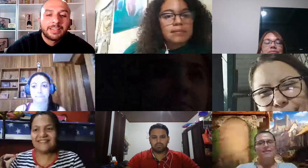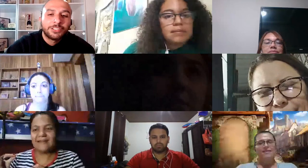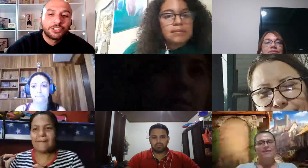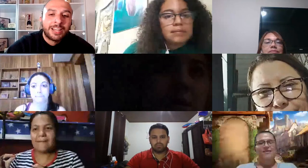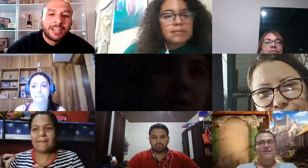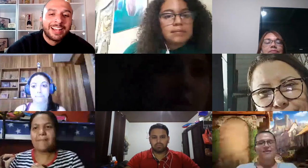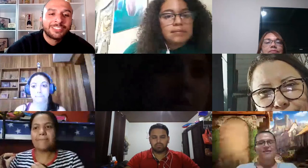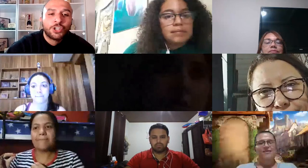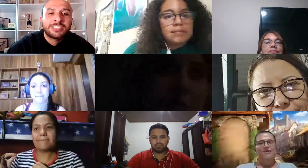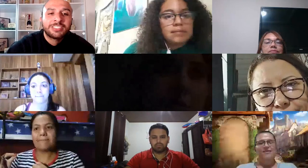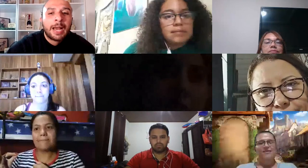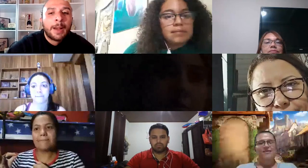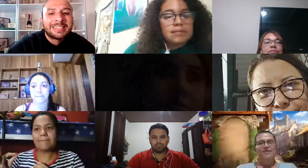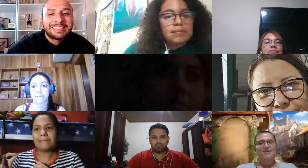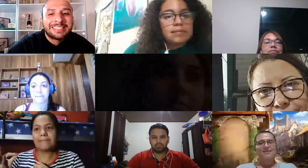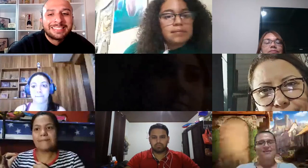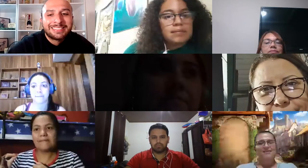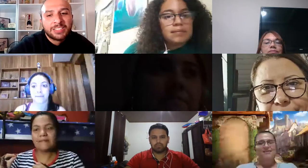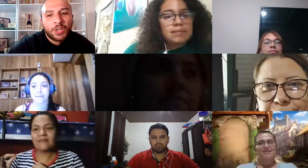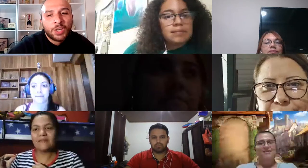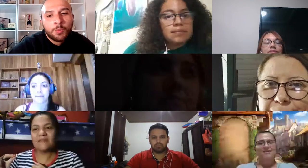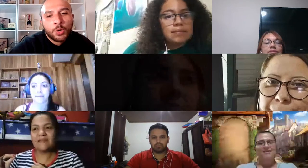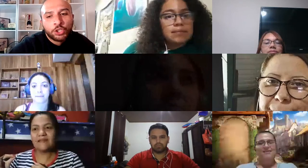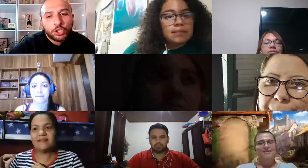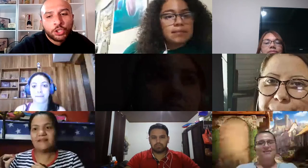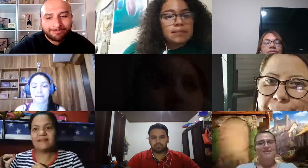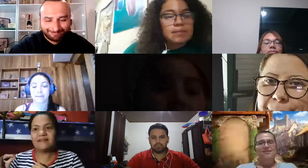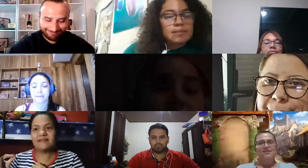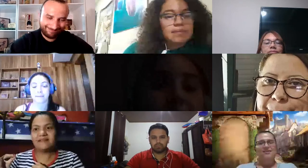si ustedes son sapristas como yo.